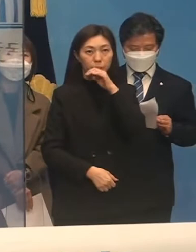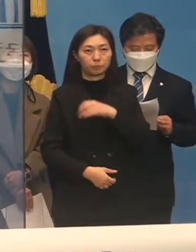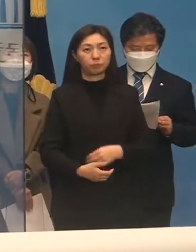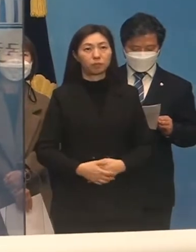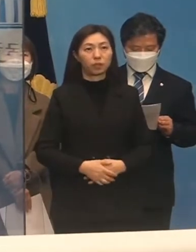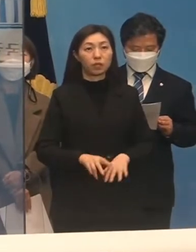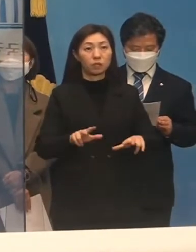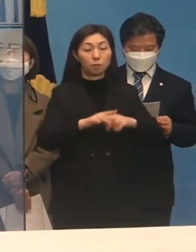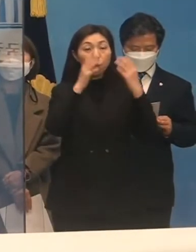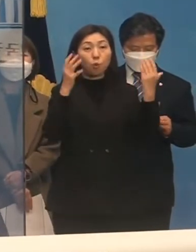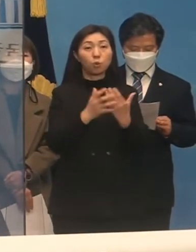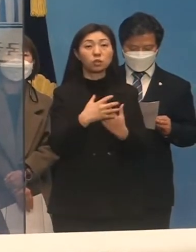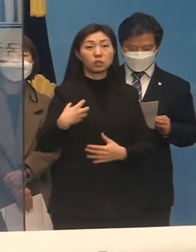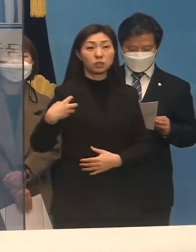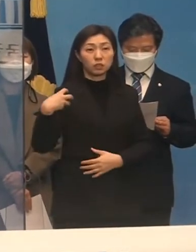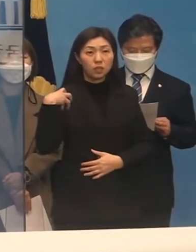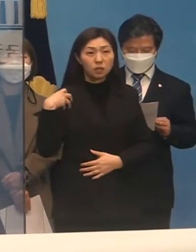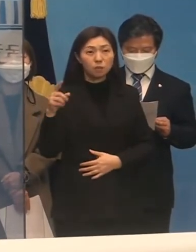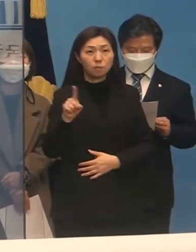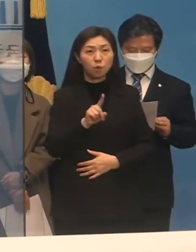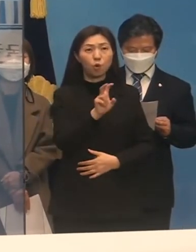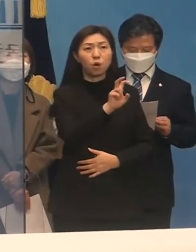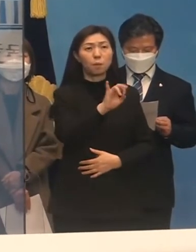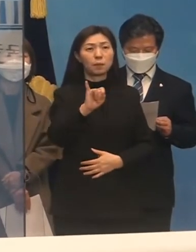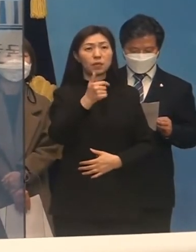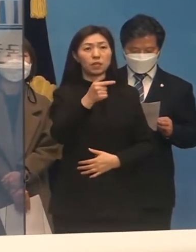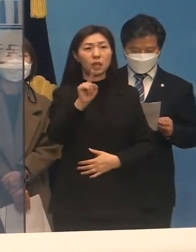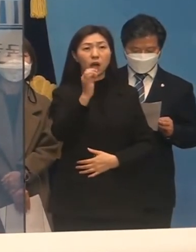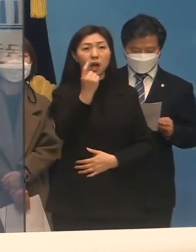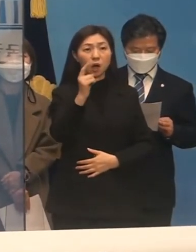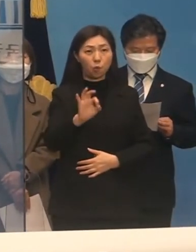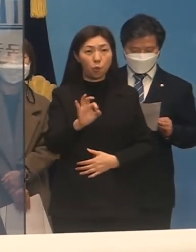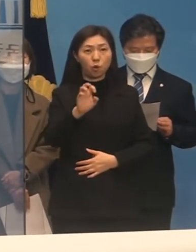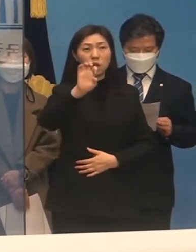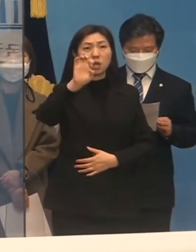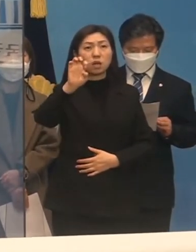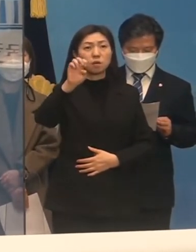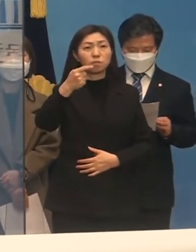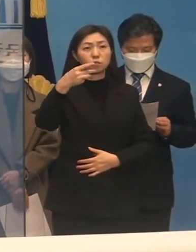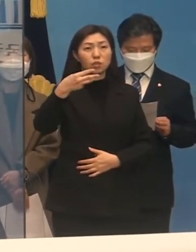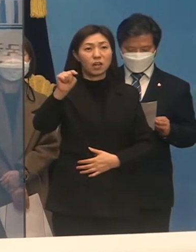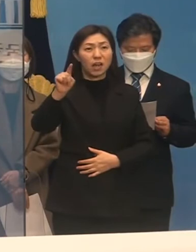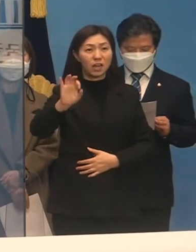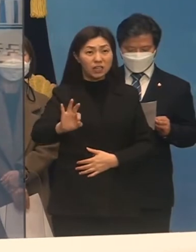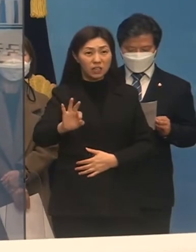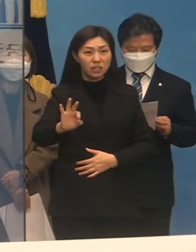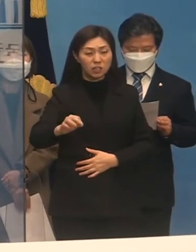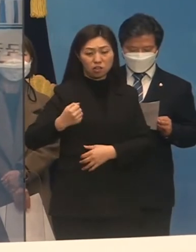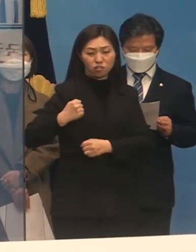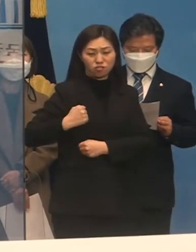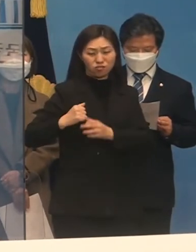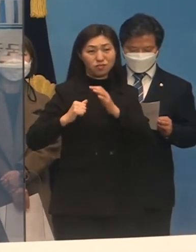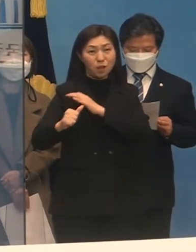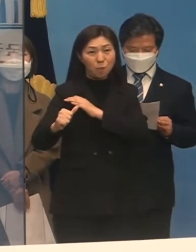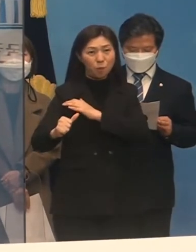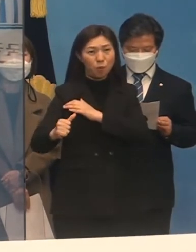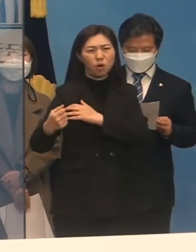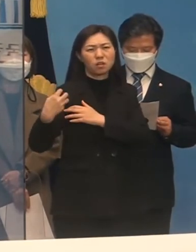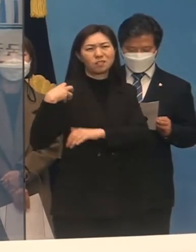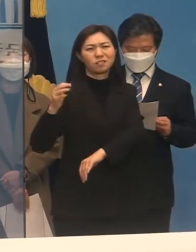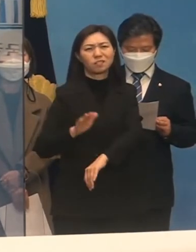이 모든 책임은 미나옹 훌라잉을 필두로 한 쿠데타 세력에게 있습니다. 적법한 선거